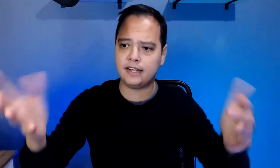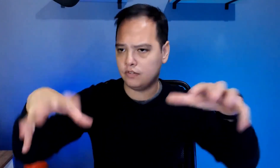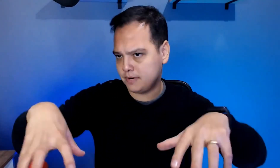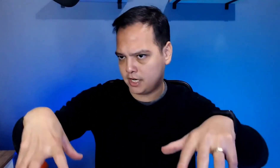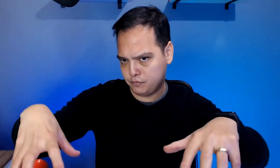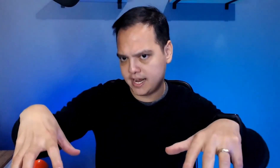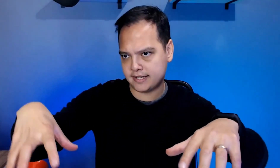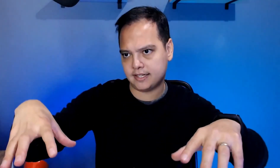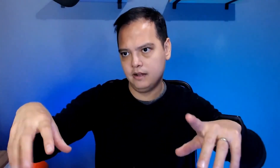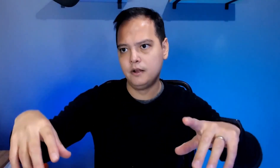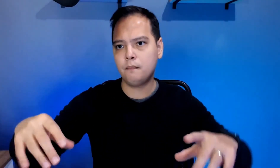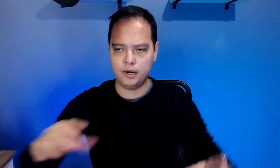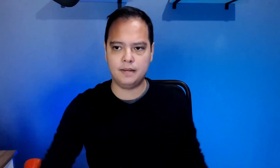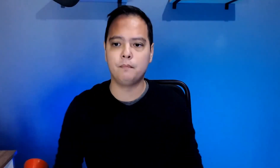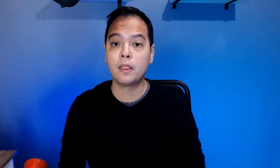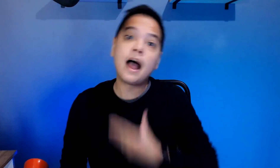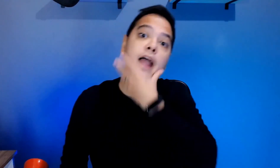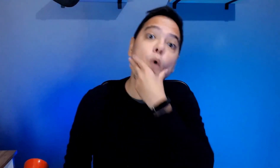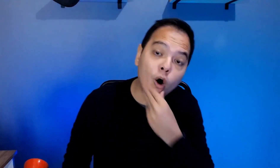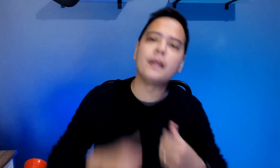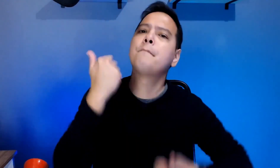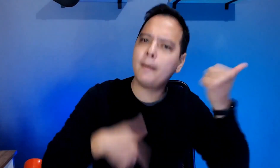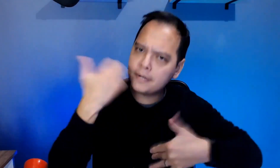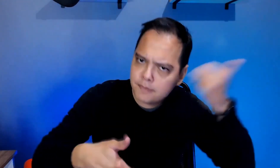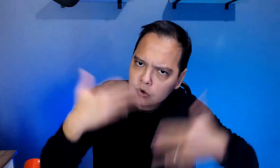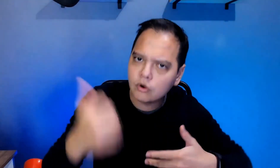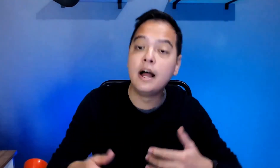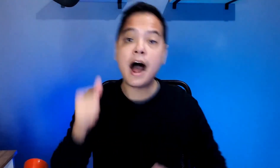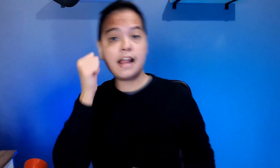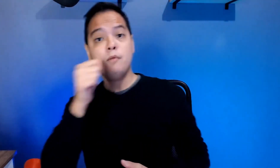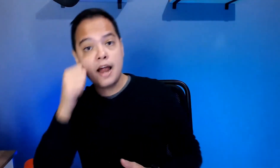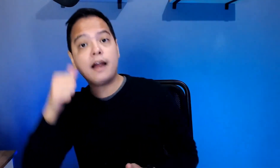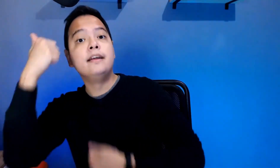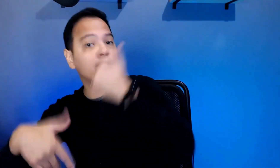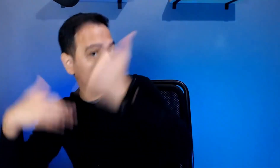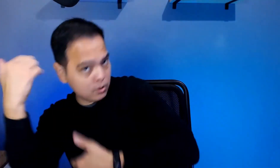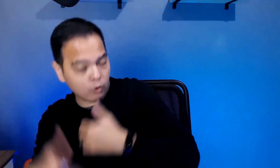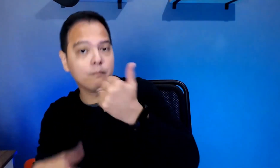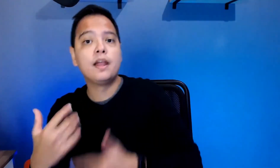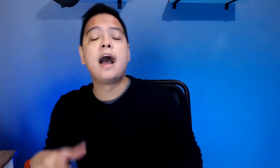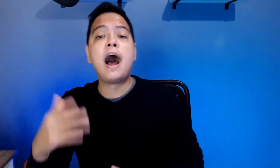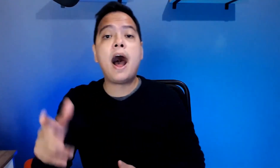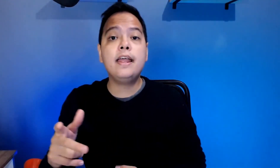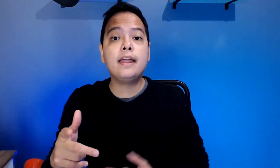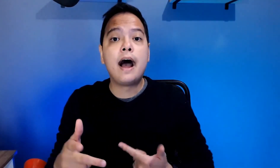mas aqui eu vou dar essa, tá? Por exemplo, aí o homem, o papai explicou. Aí a mulher explicou. Aí a outra